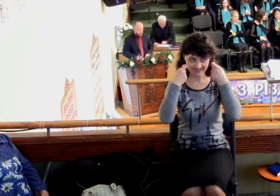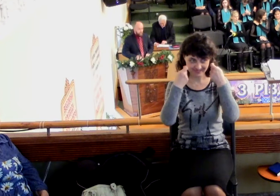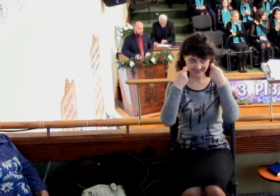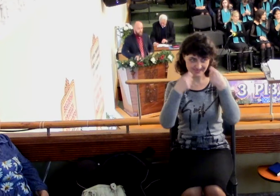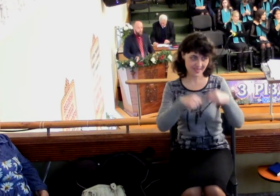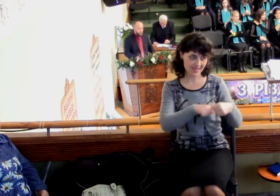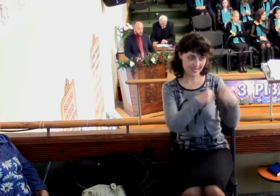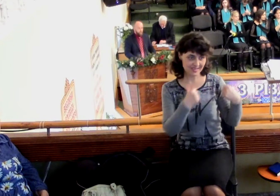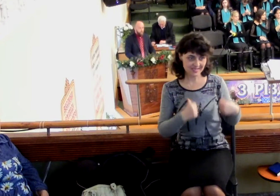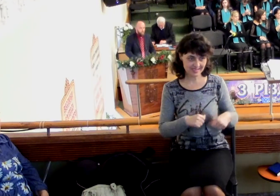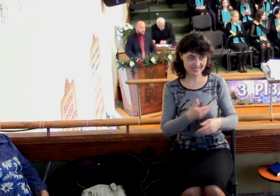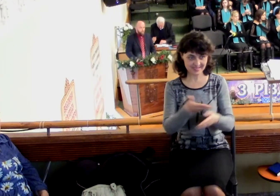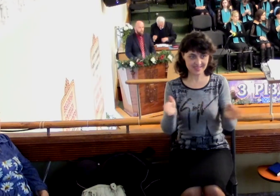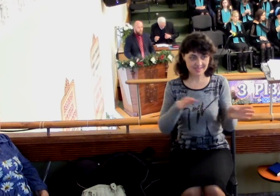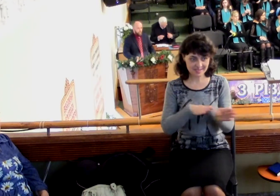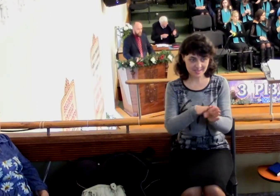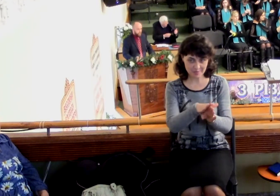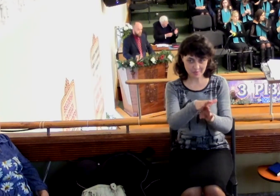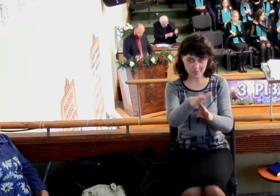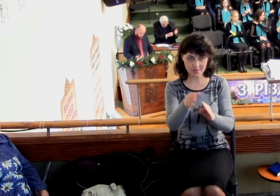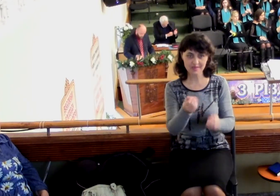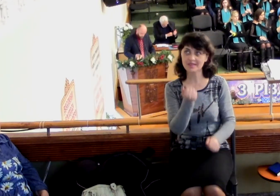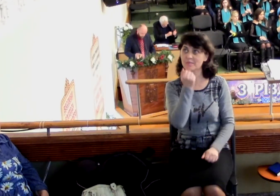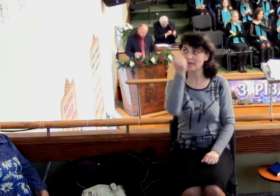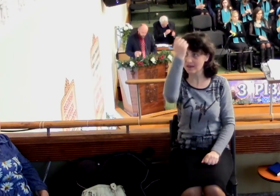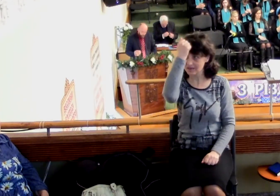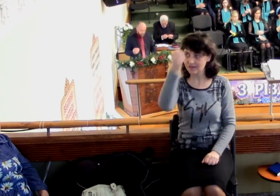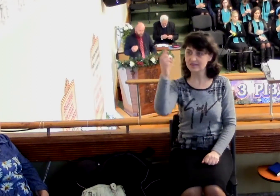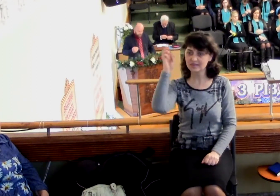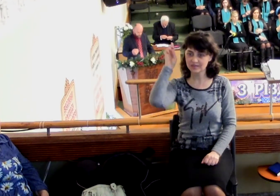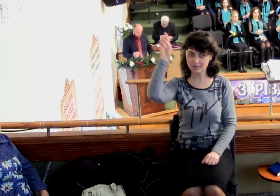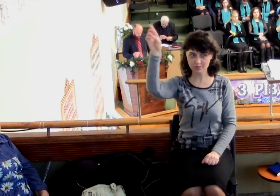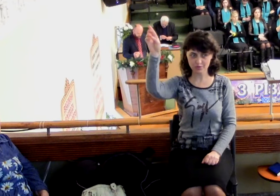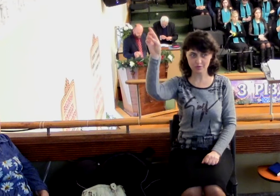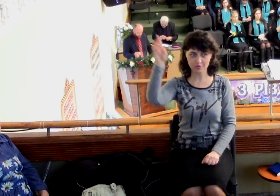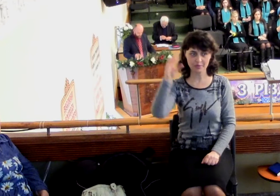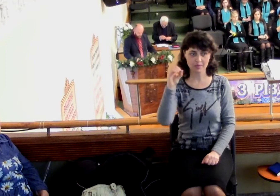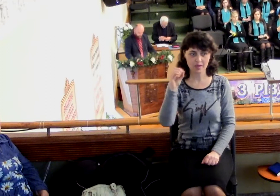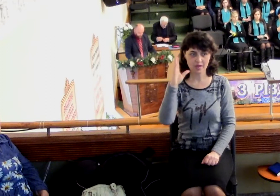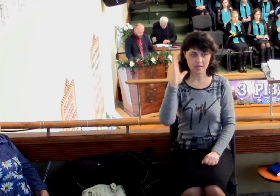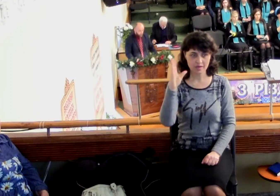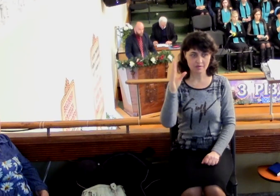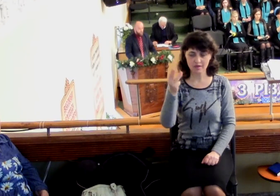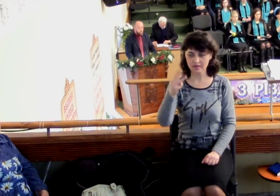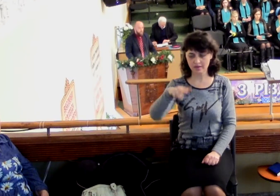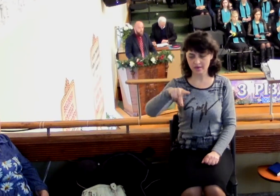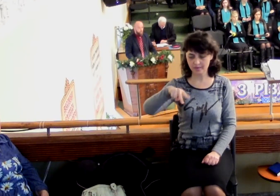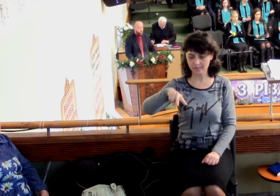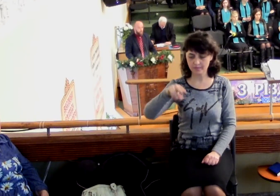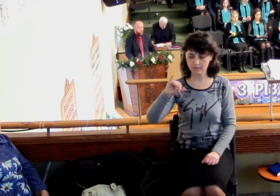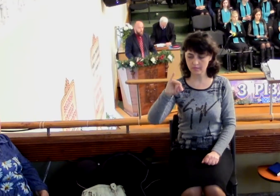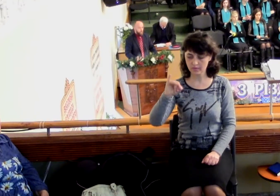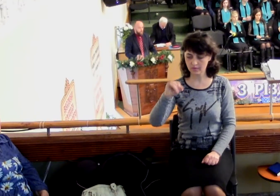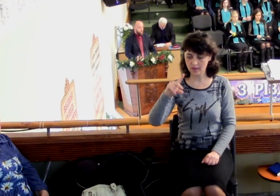И сердца наши наполнены благодарностью Богу. И в Евангелии от Луки мы с вами прочитаем эту историю, нам